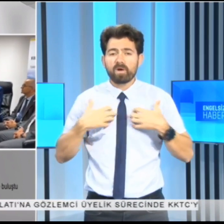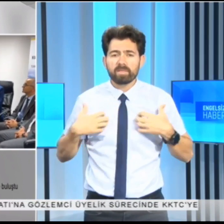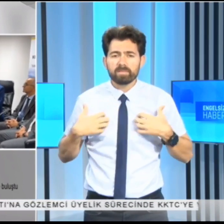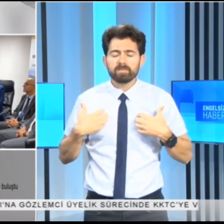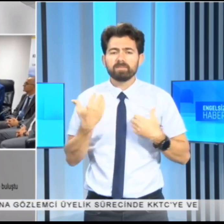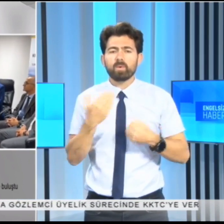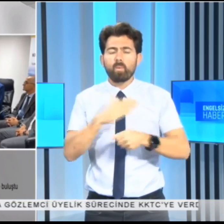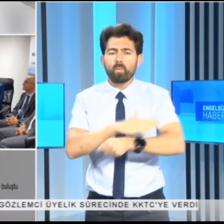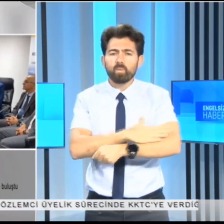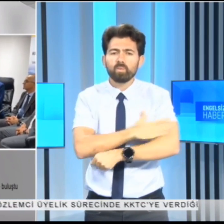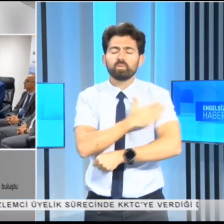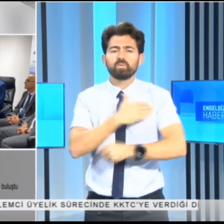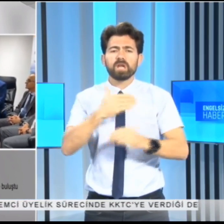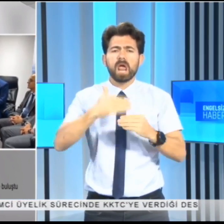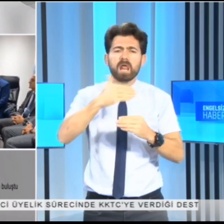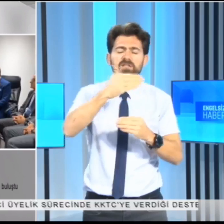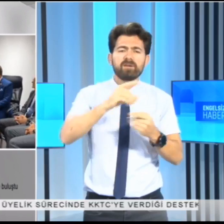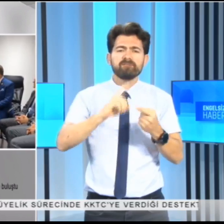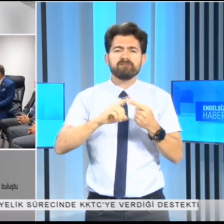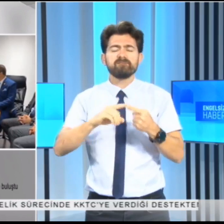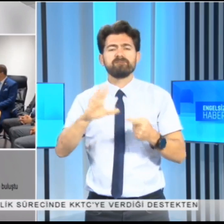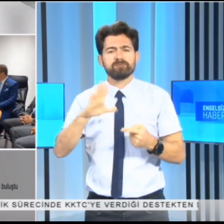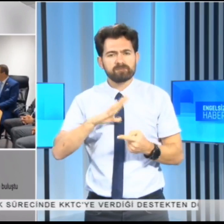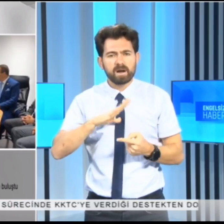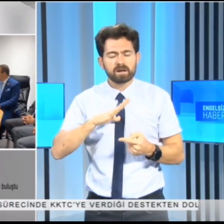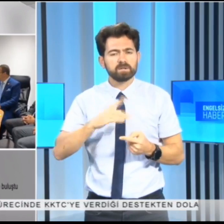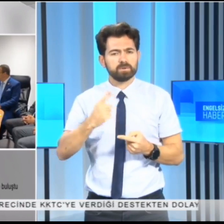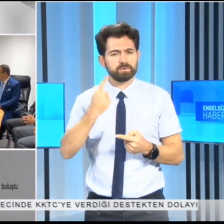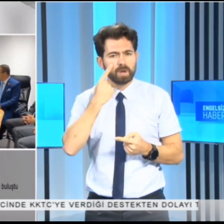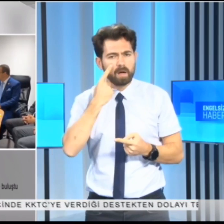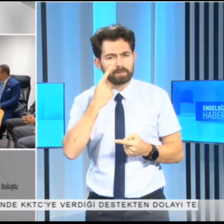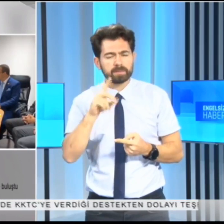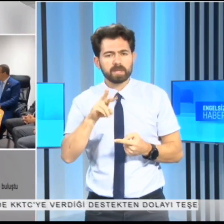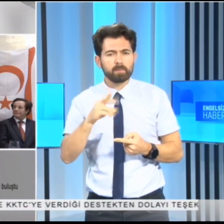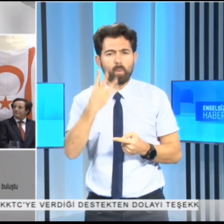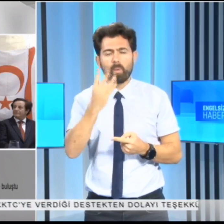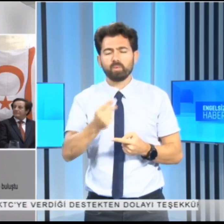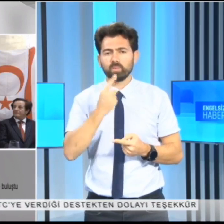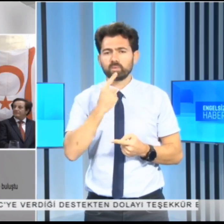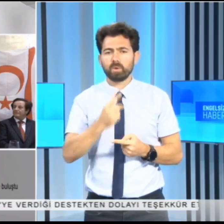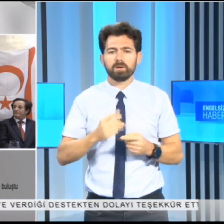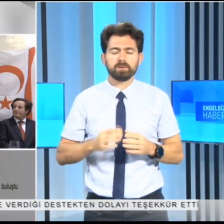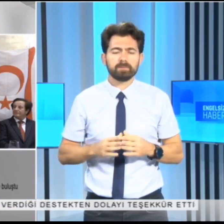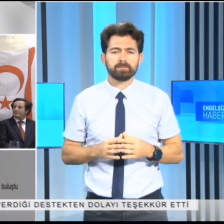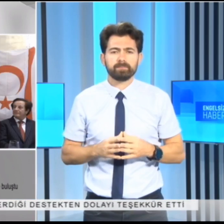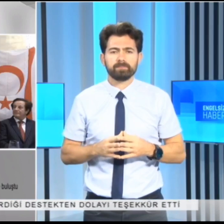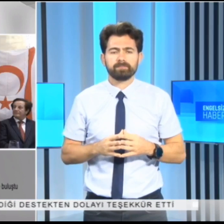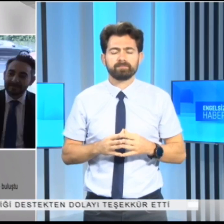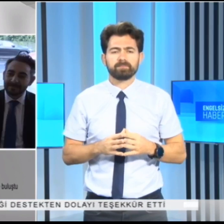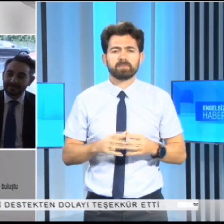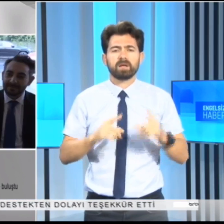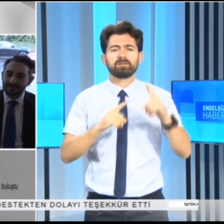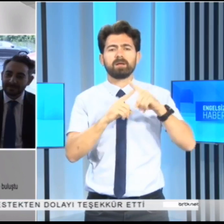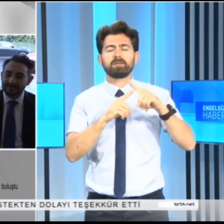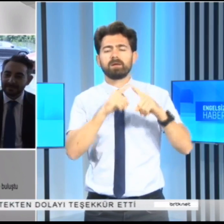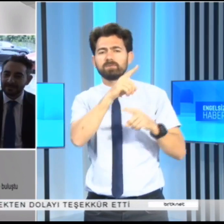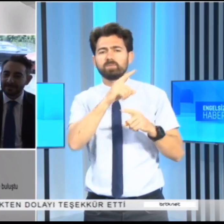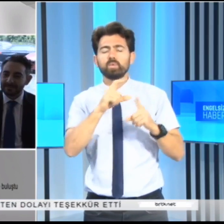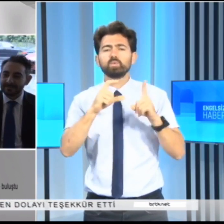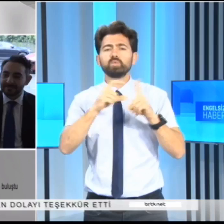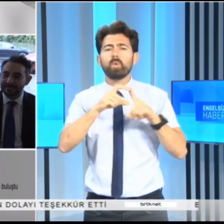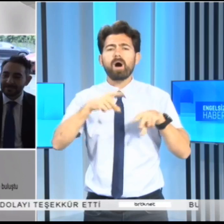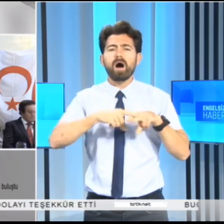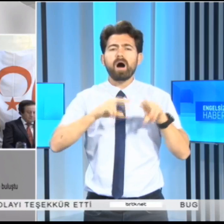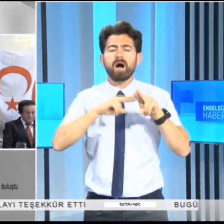güvenliği geleceği ve varlığının teminatı olduğuna vurgu yaptı Tatar